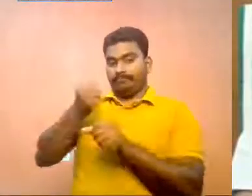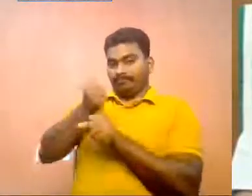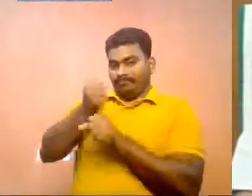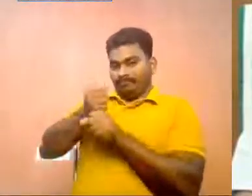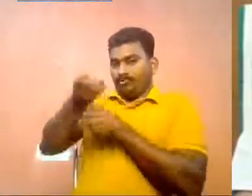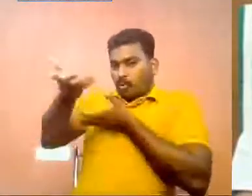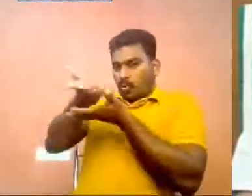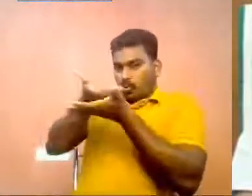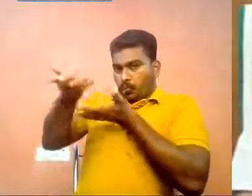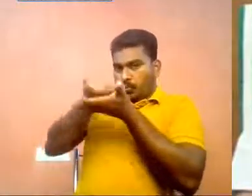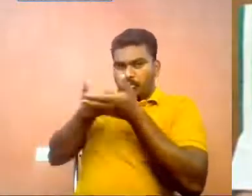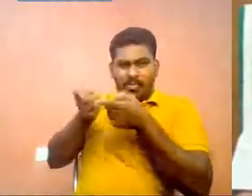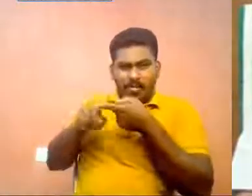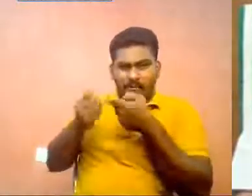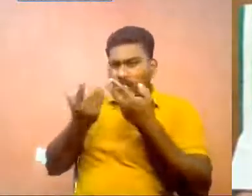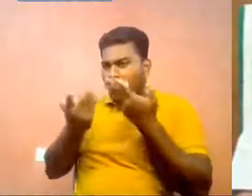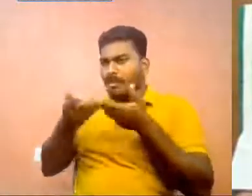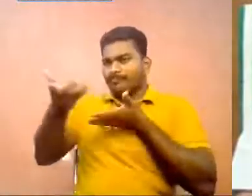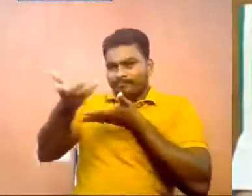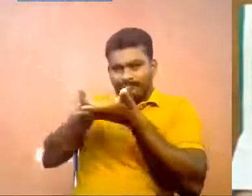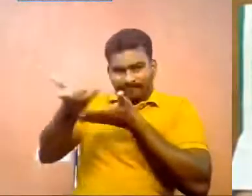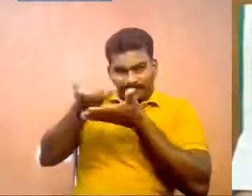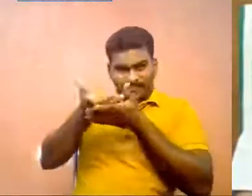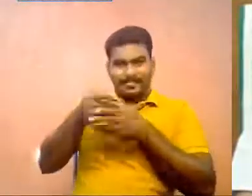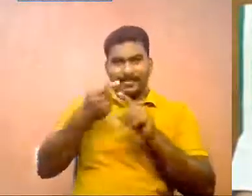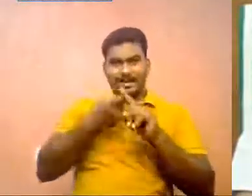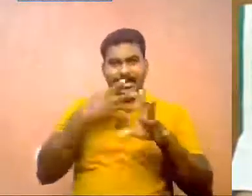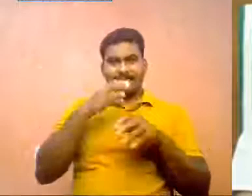നമ്മുടെ ചീഫ് സെക്രട്ടറി